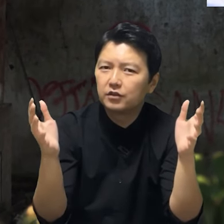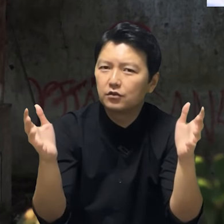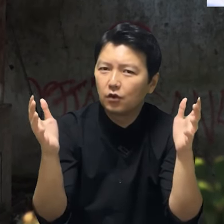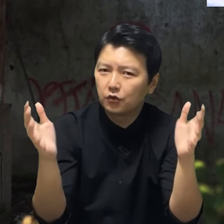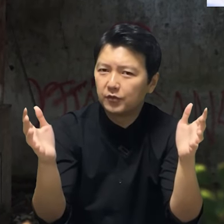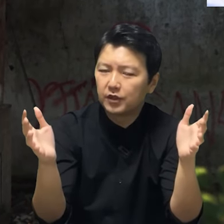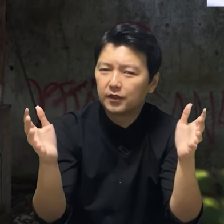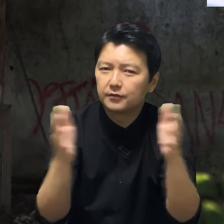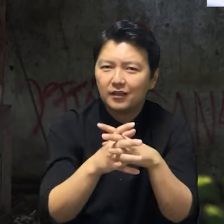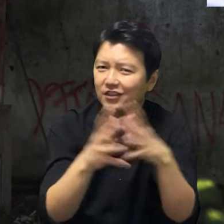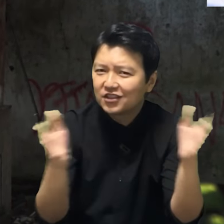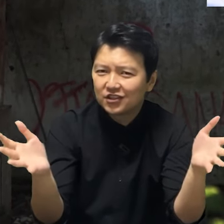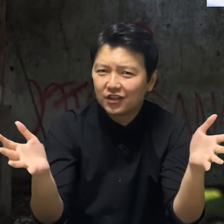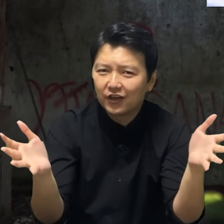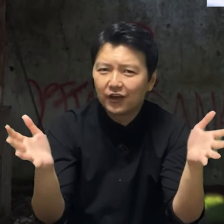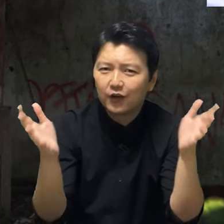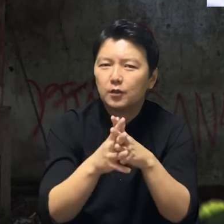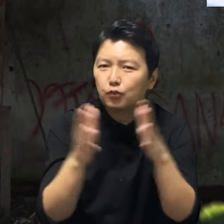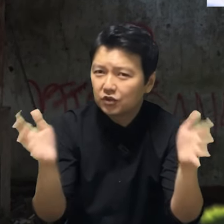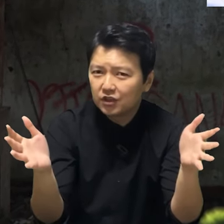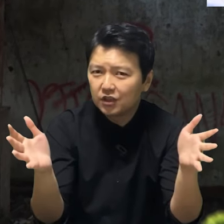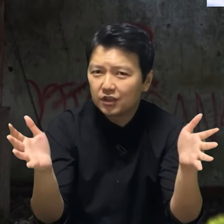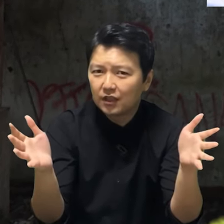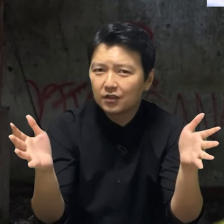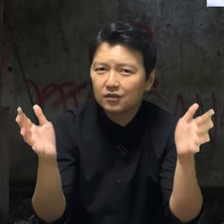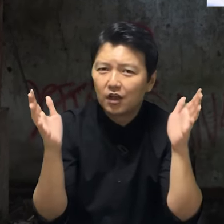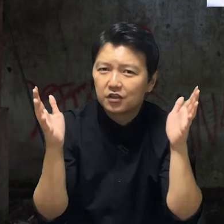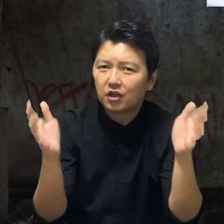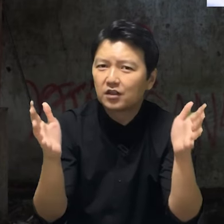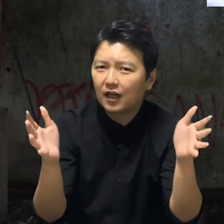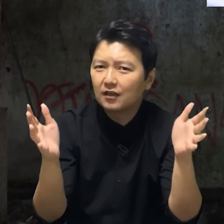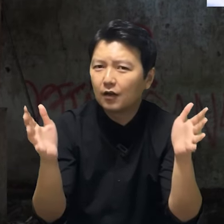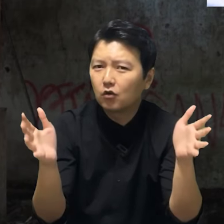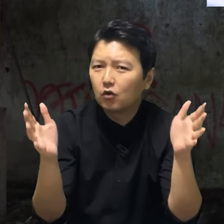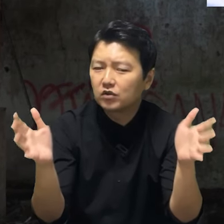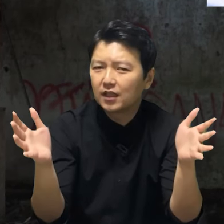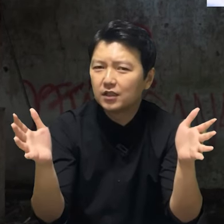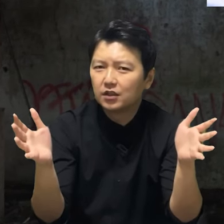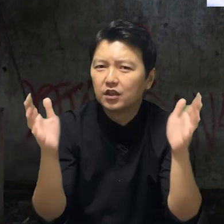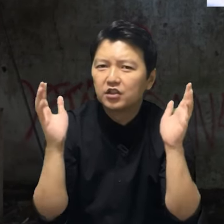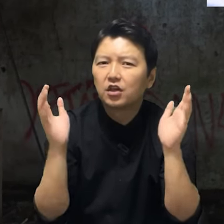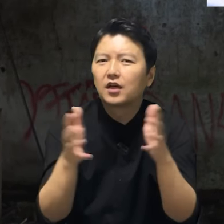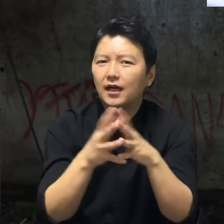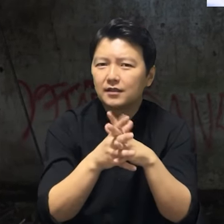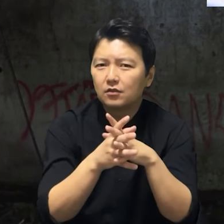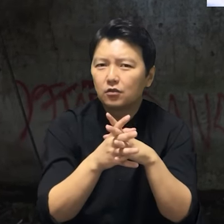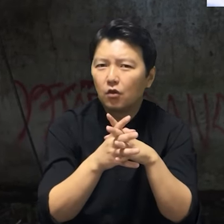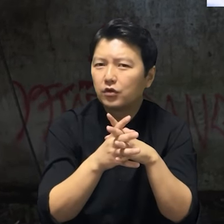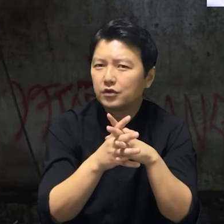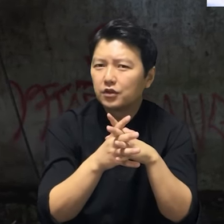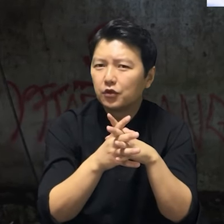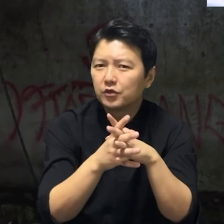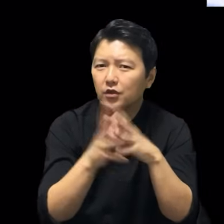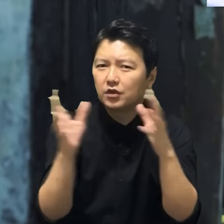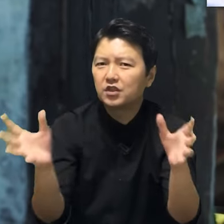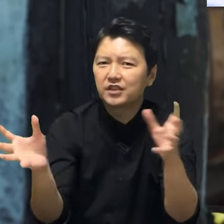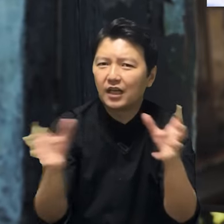1957년으로 됩니다. 이 시기에 부친이 일하던 석탄 가공 공장이 석가장으로 옮겨지게 되면서 이